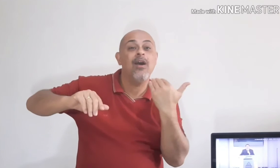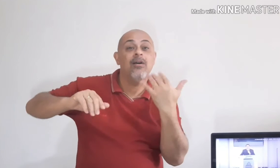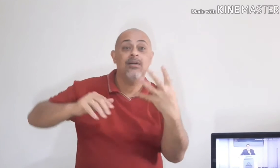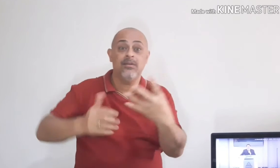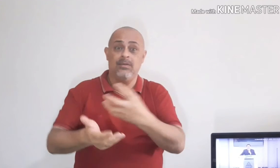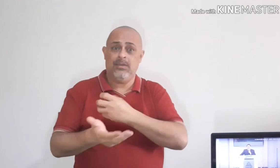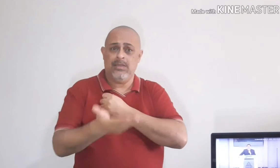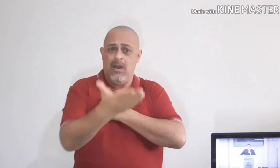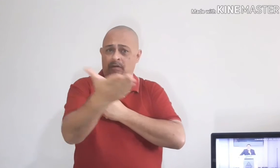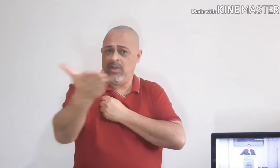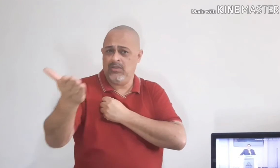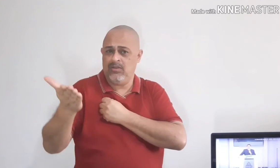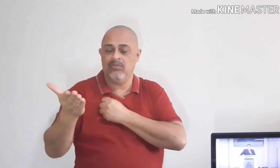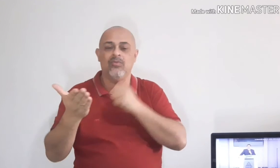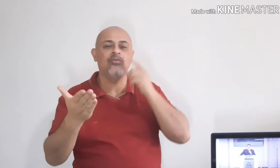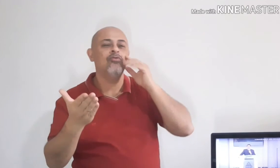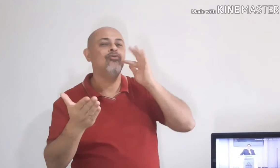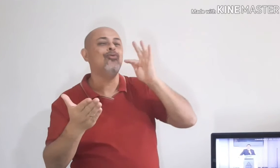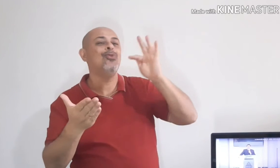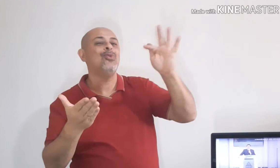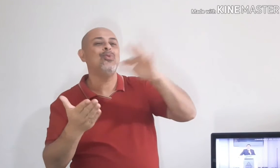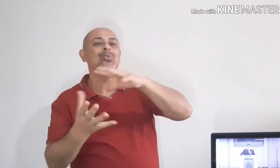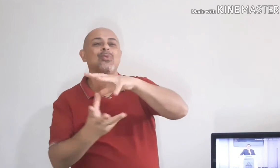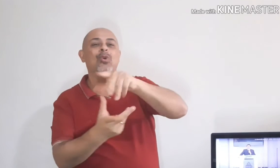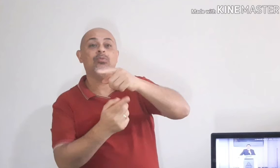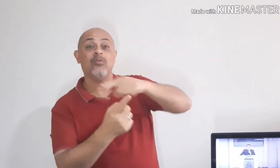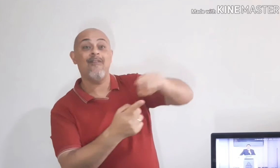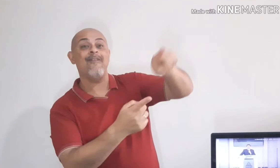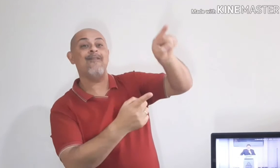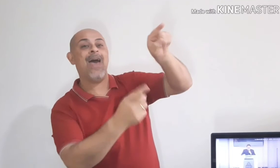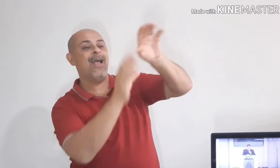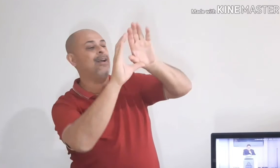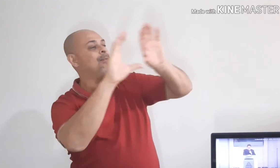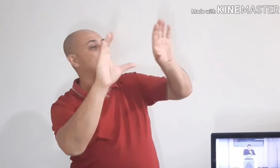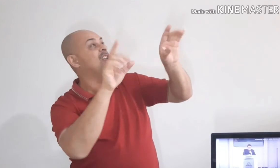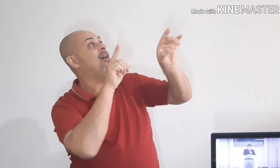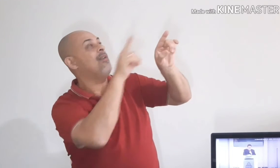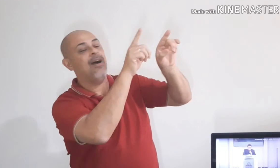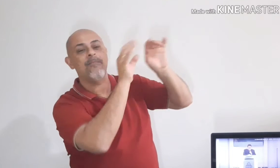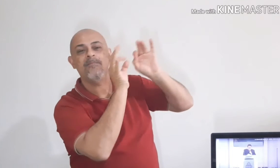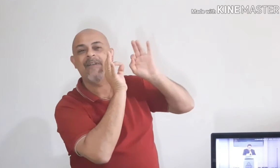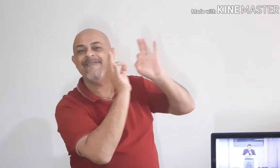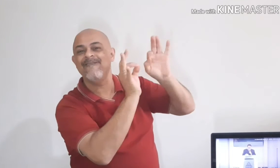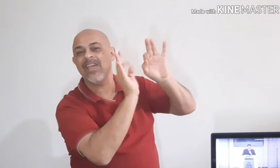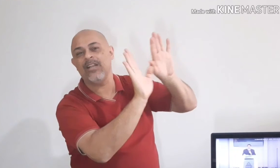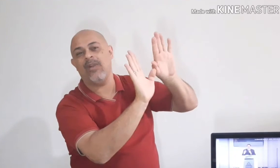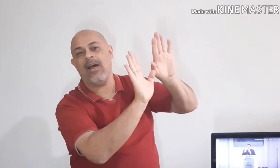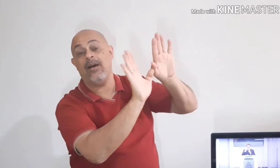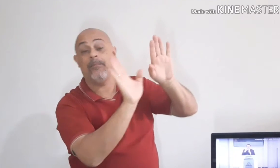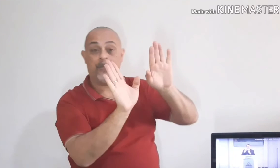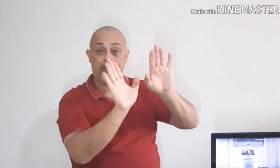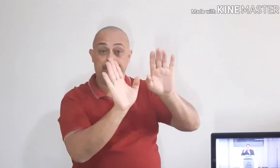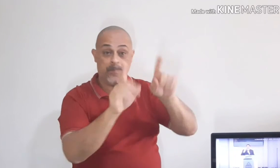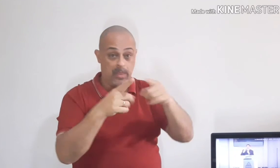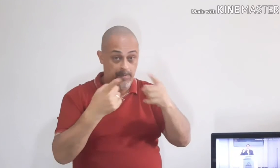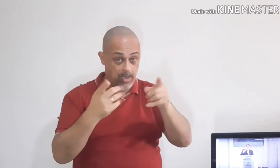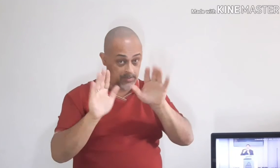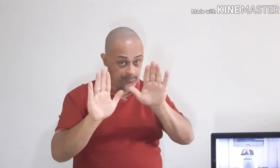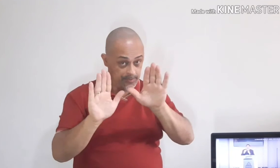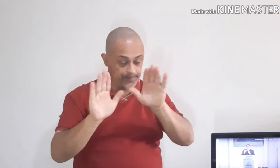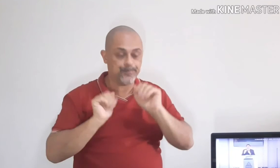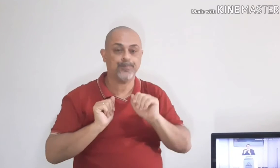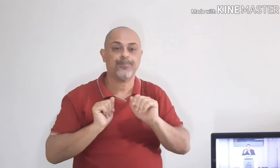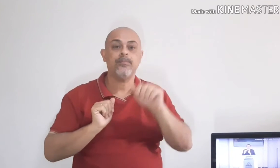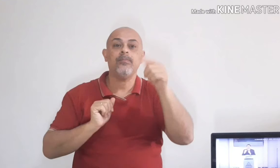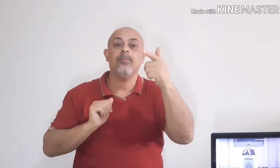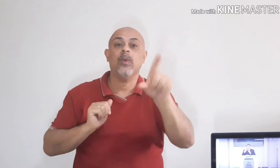Ele, no gozo eterno dos céus. Mas eu quero que você aprenda mais uma coisa com o Senhor